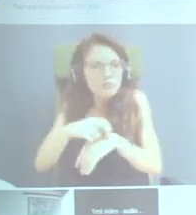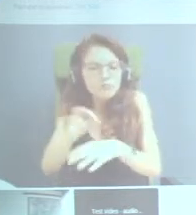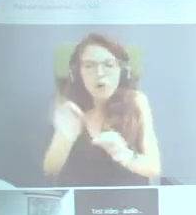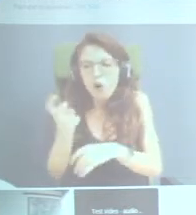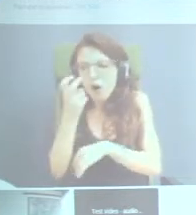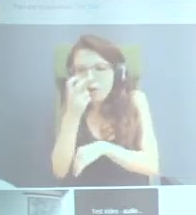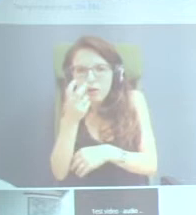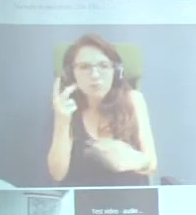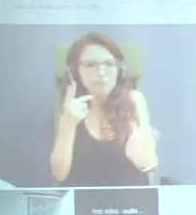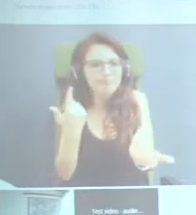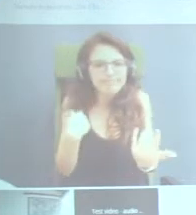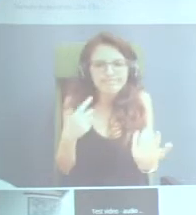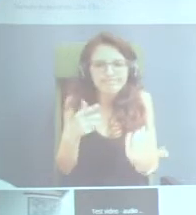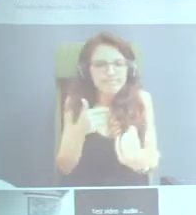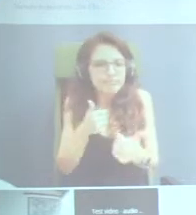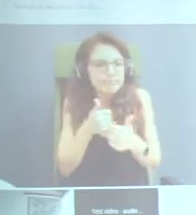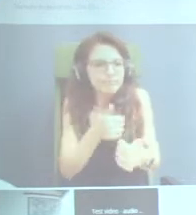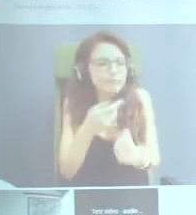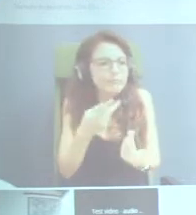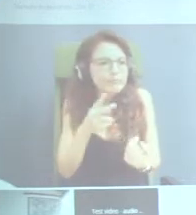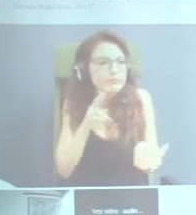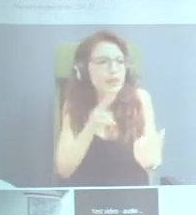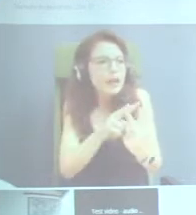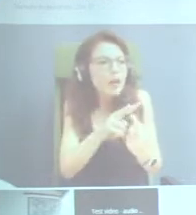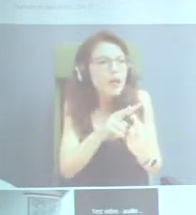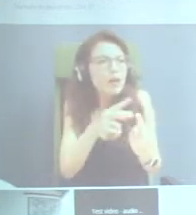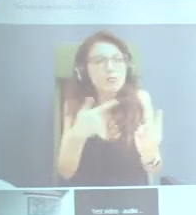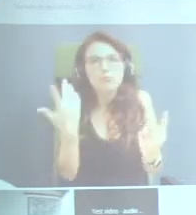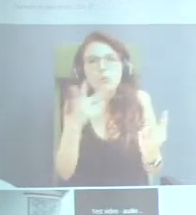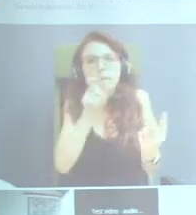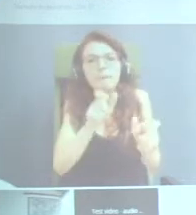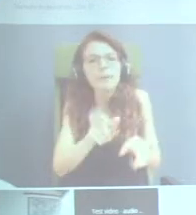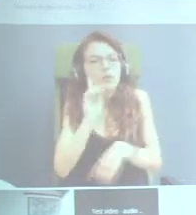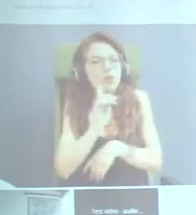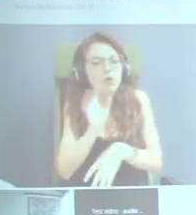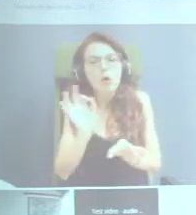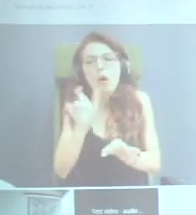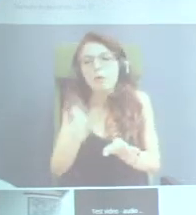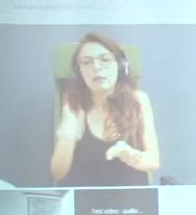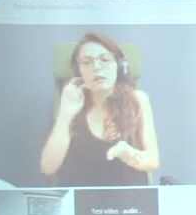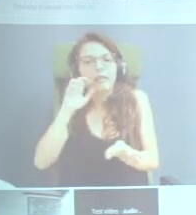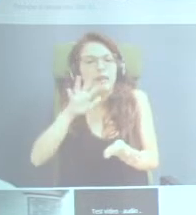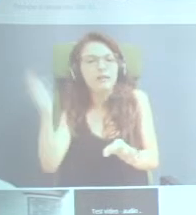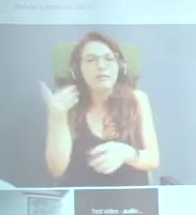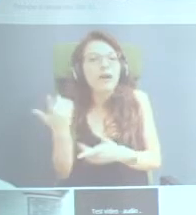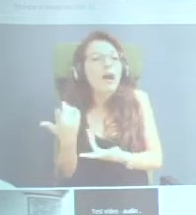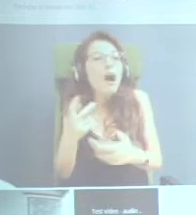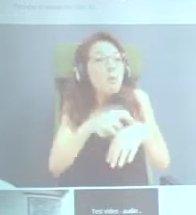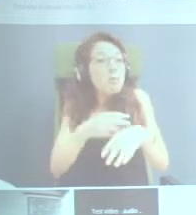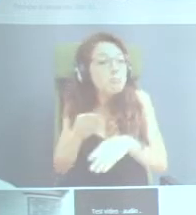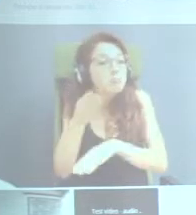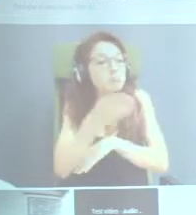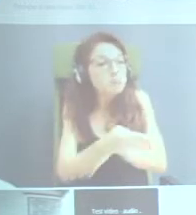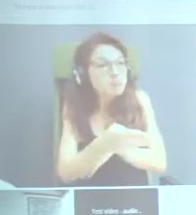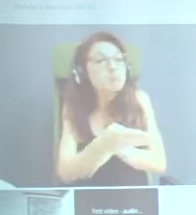una persona straniera o una persona sorda si reca appunto presso queste strutture, può utilizzare un interprete